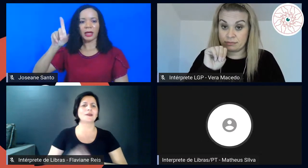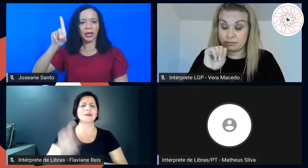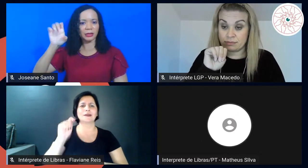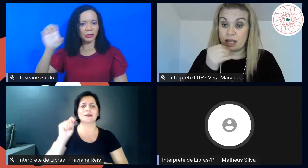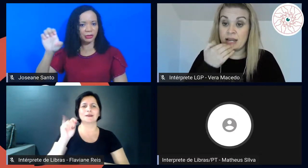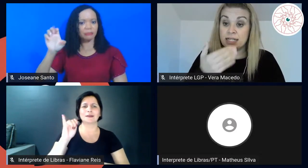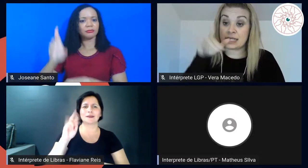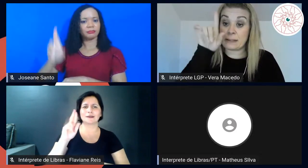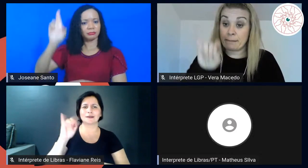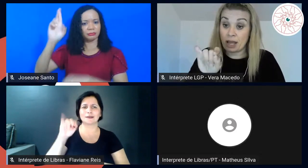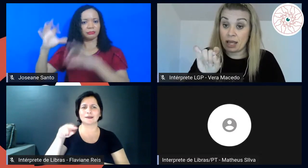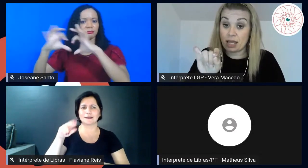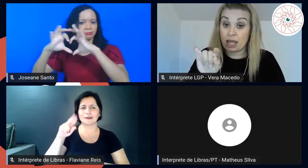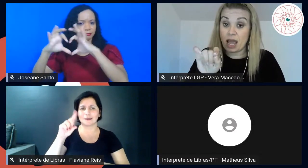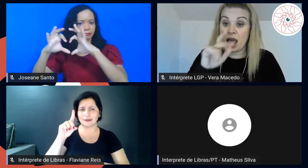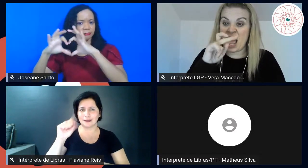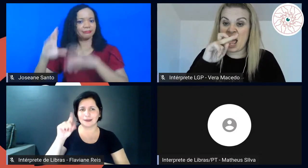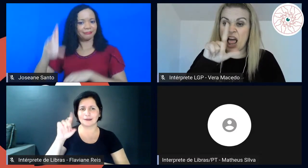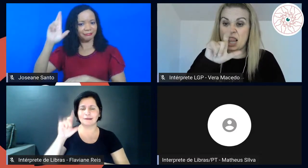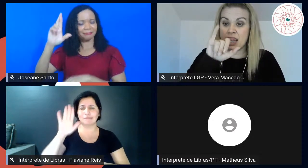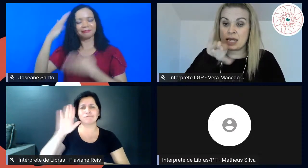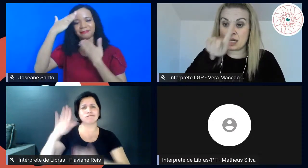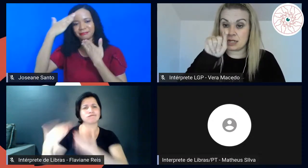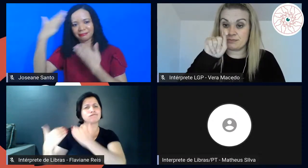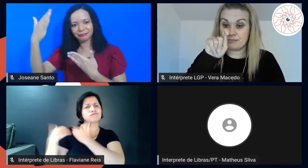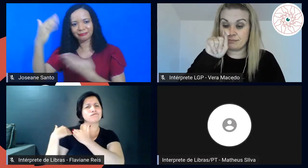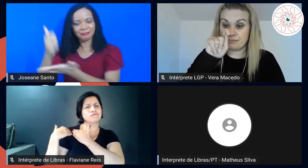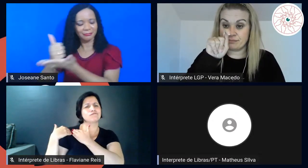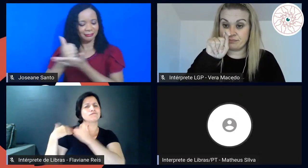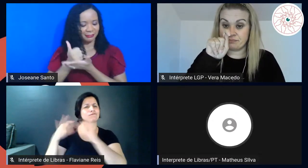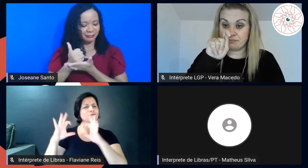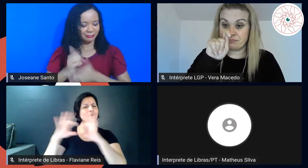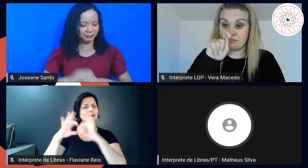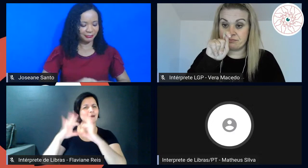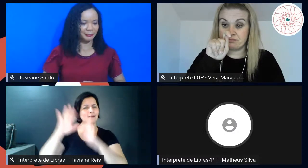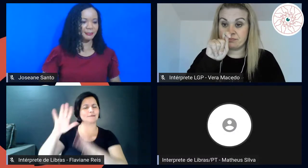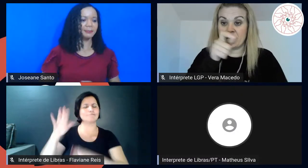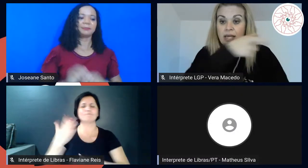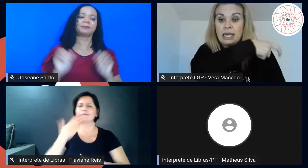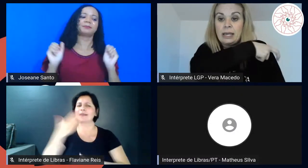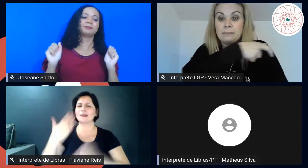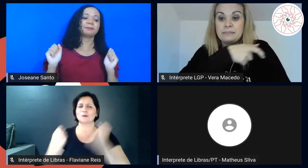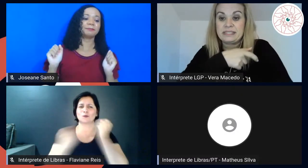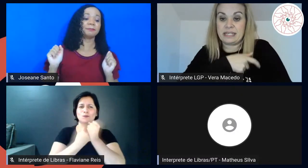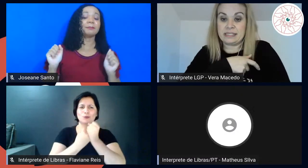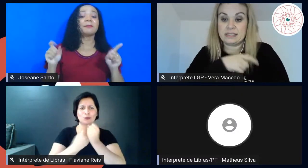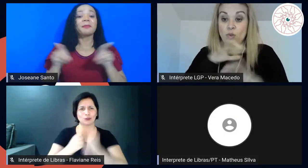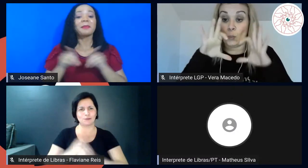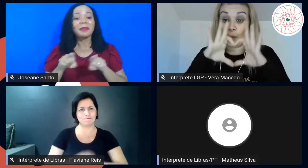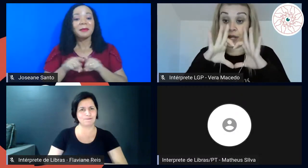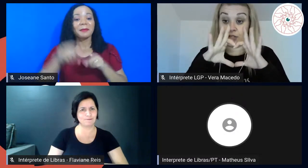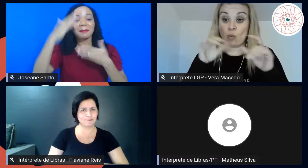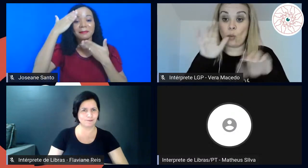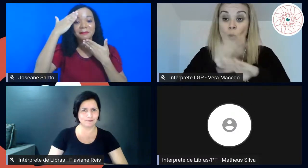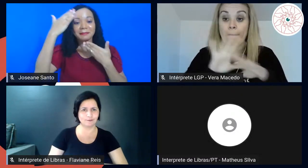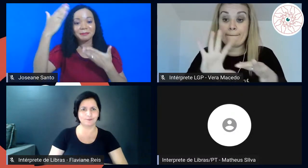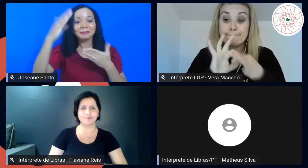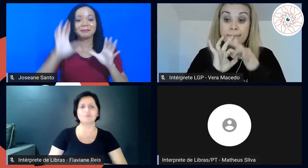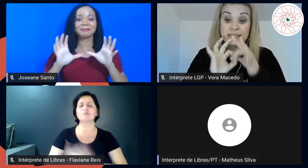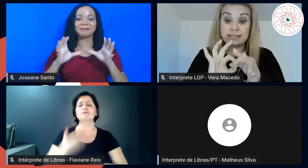Agradecemos a Aline, representante do Iris, pela parceria estabelecida e firmadas para